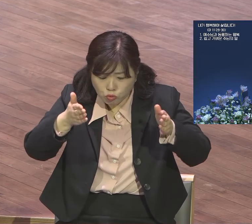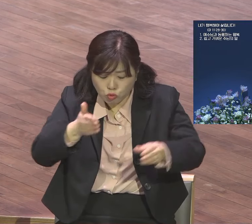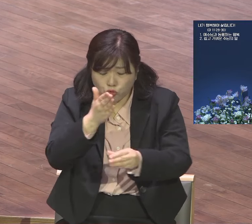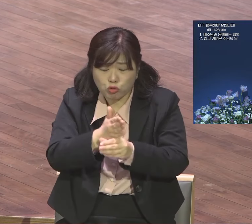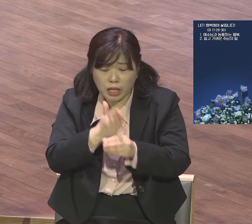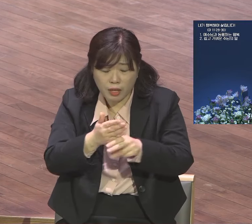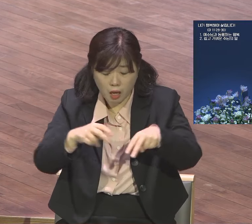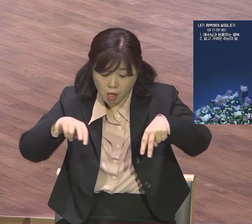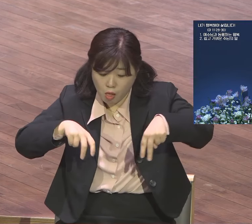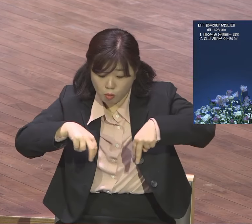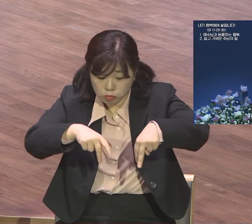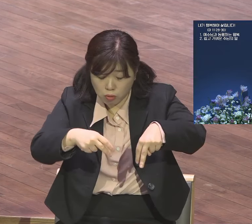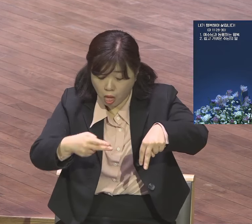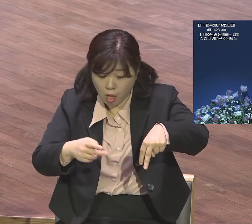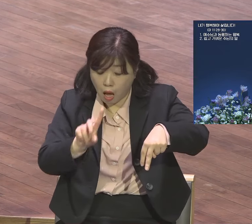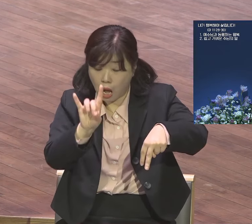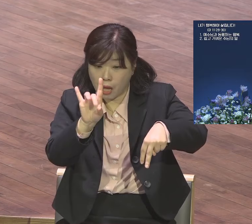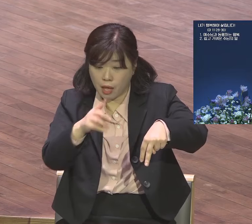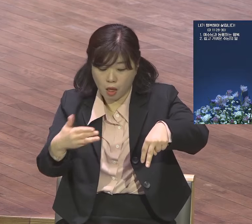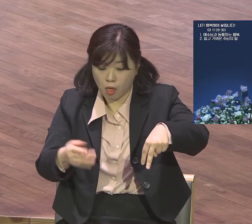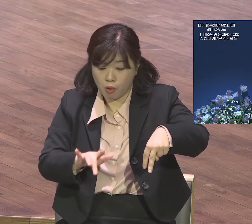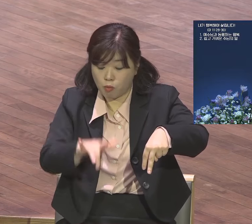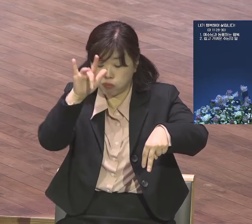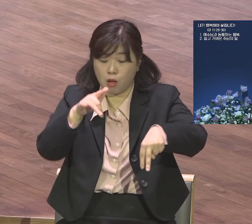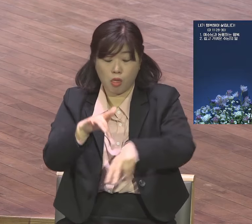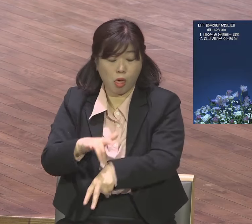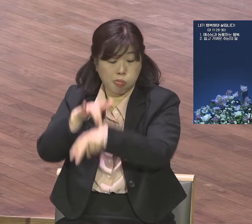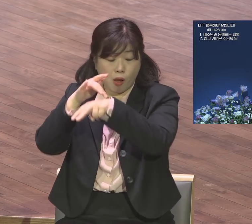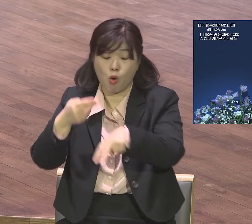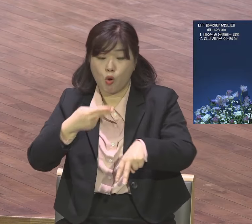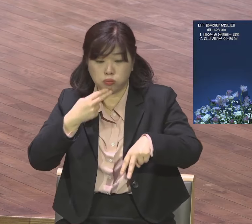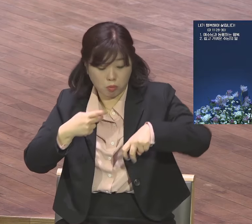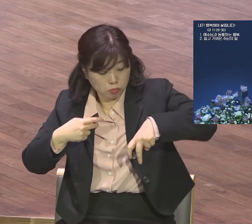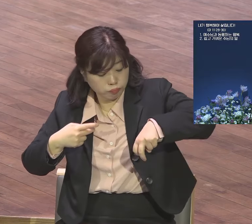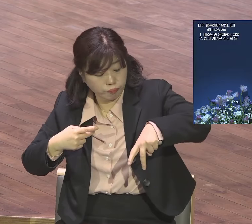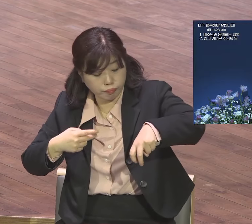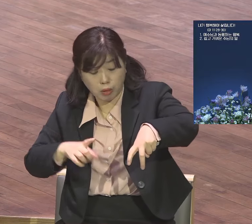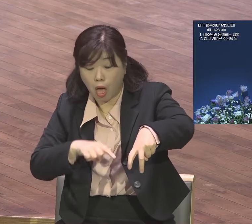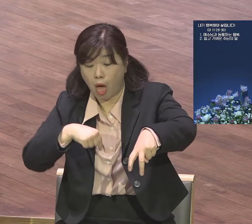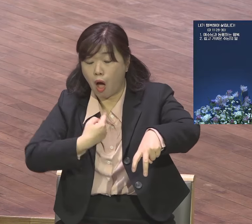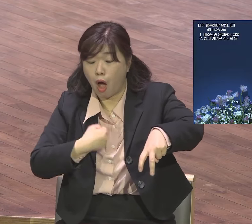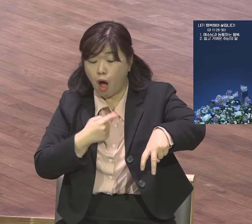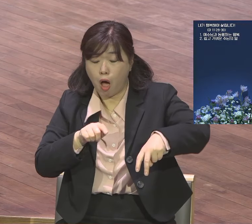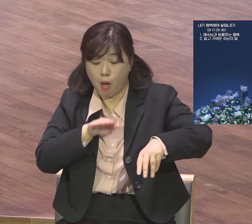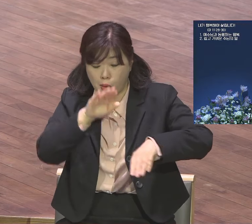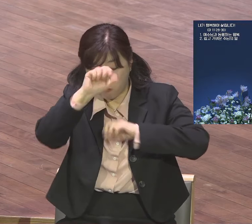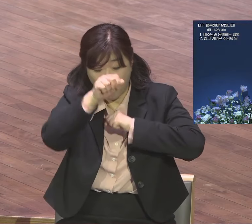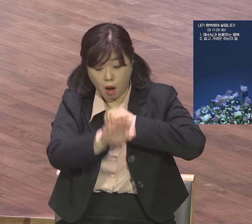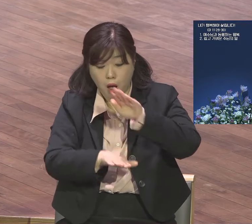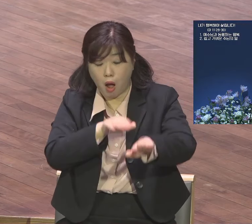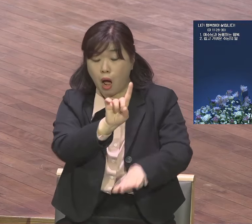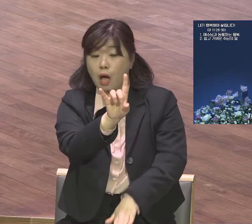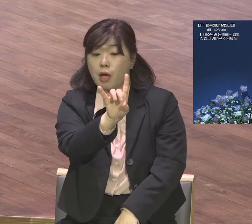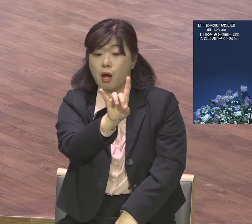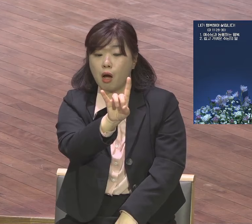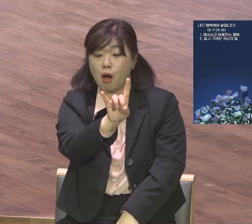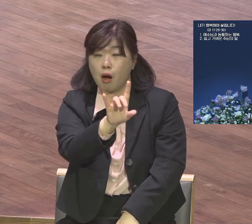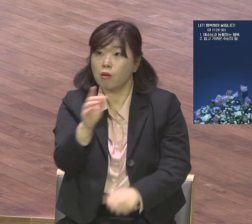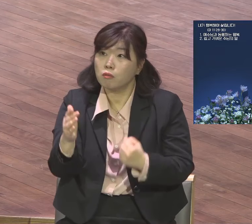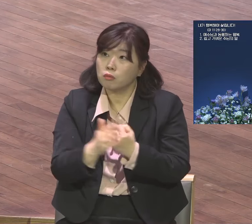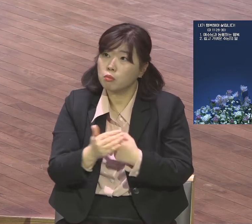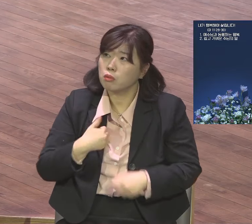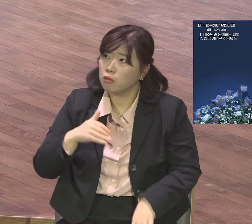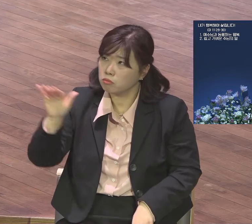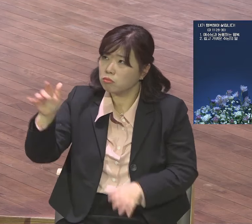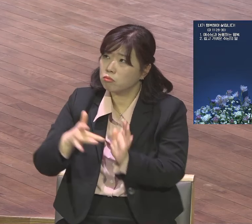물었습니다. 주님, 주님께서는 항상 저와 함께 동행하시겠다고 하셨습니다. 그런데 지금